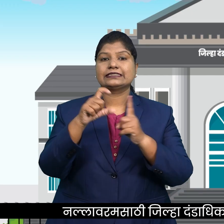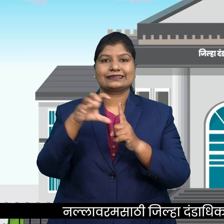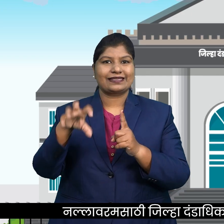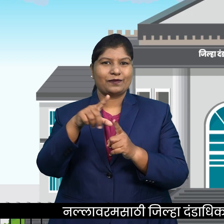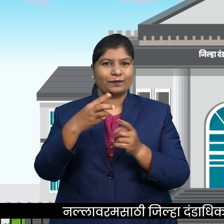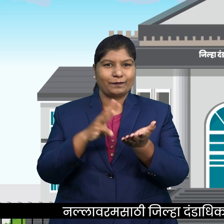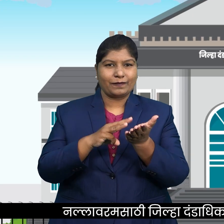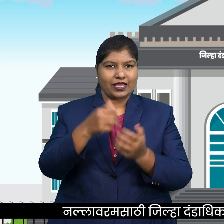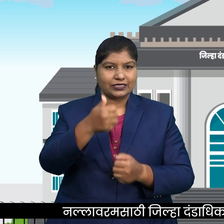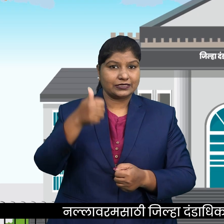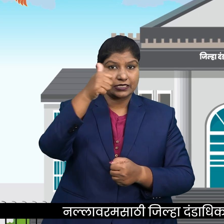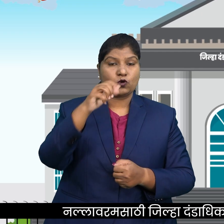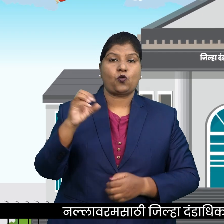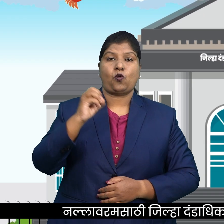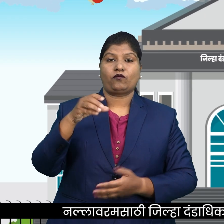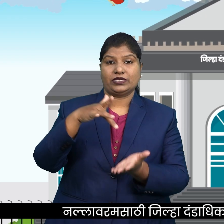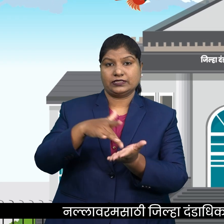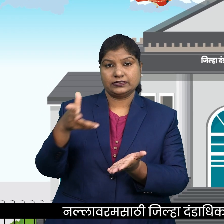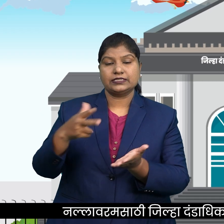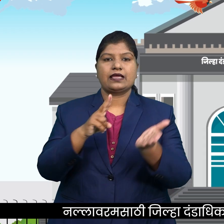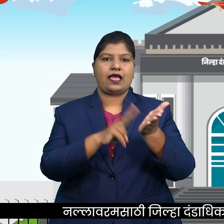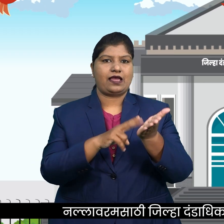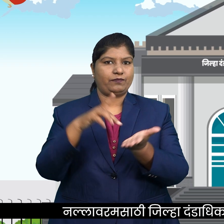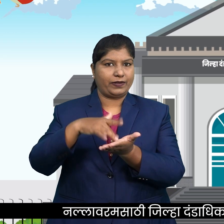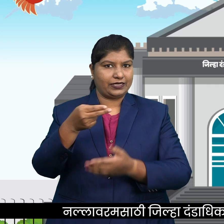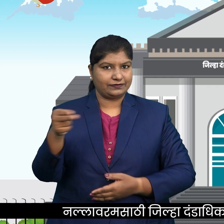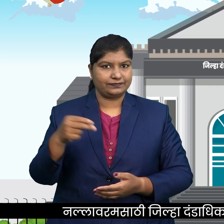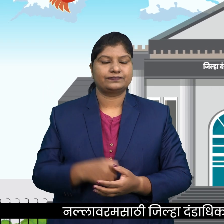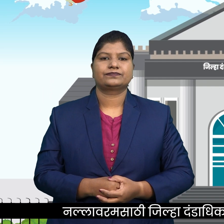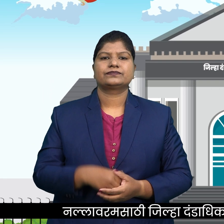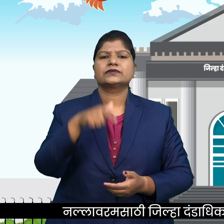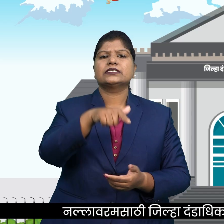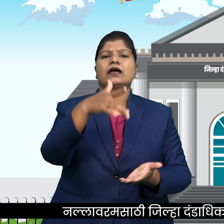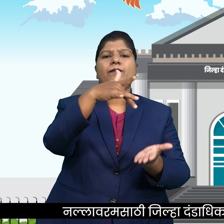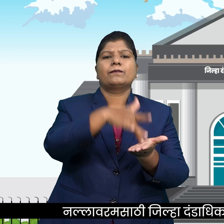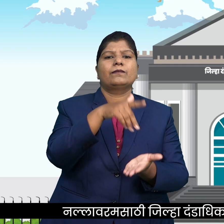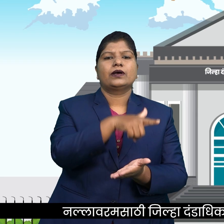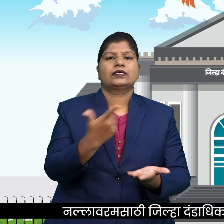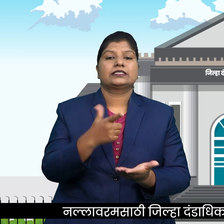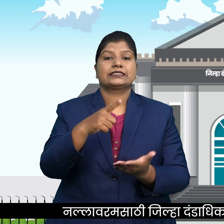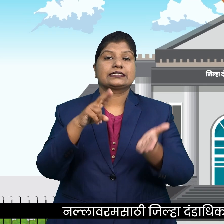नल्लावरमसाठी जिल्हा दंडाधिकारी कार्यालय नल्लावरम शहरात आहे.